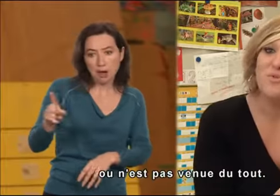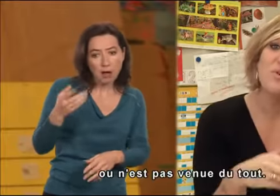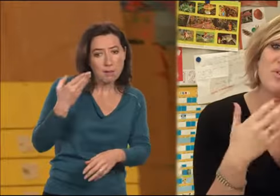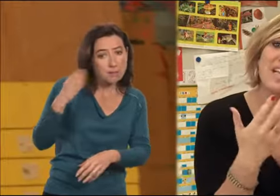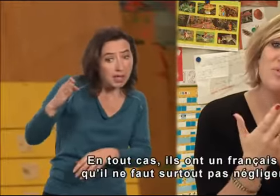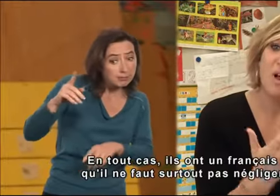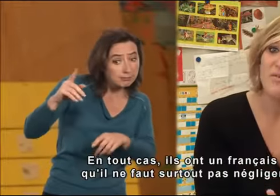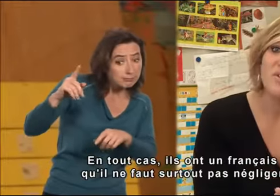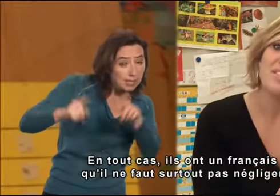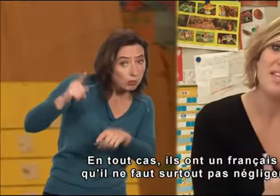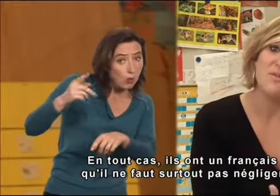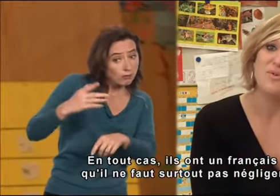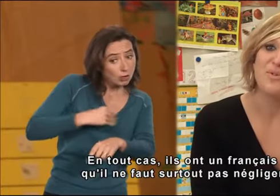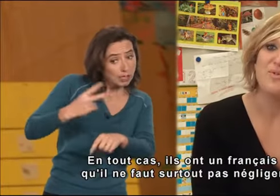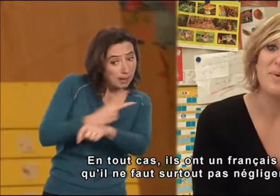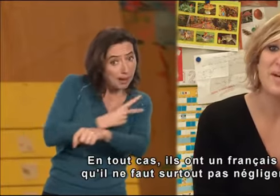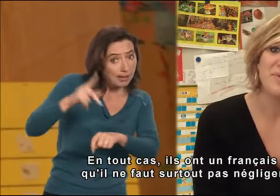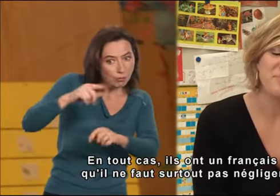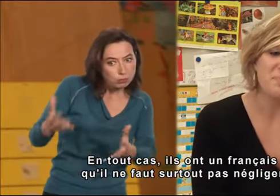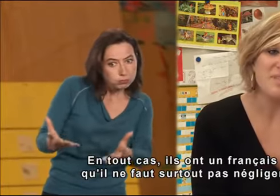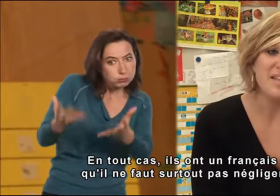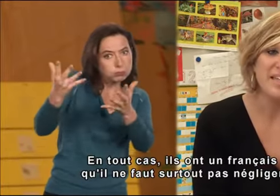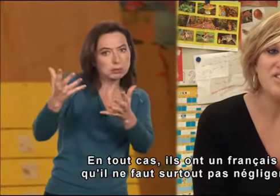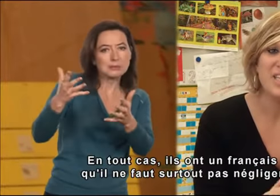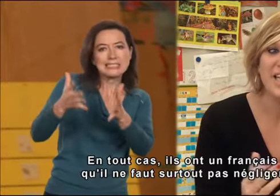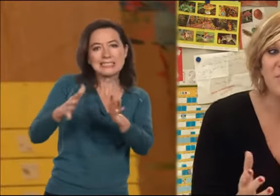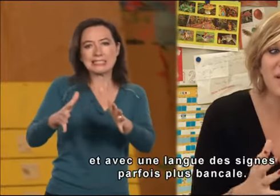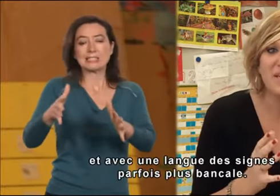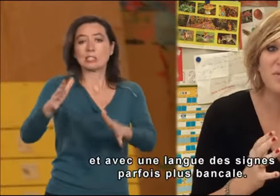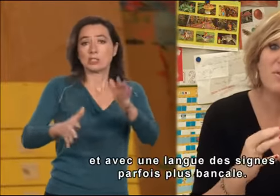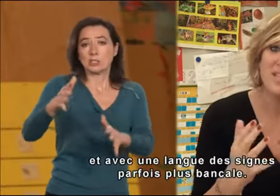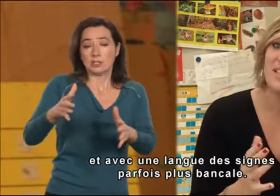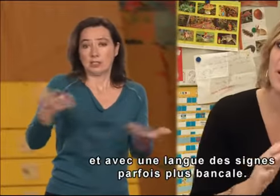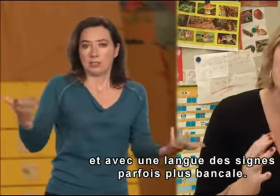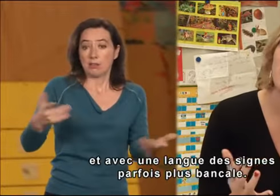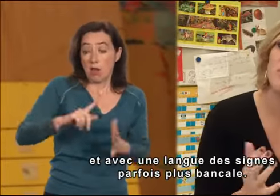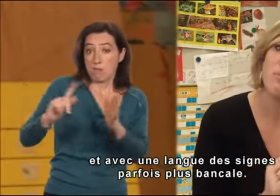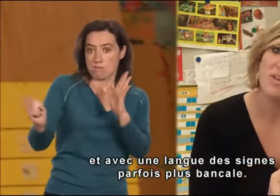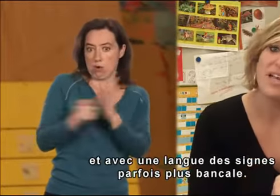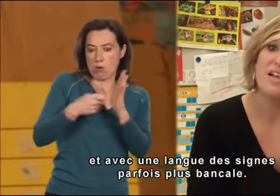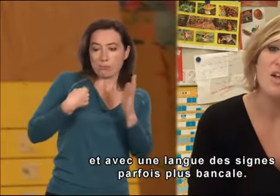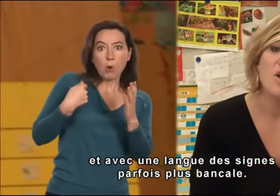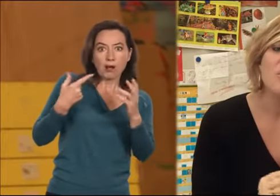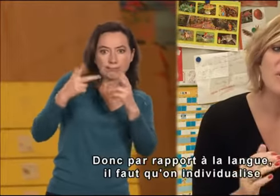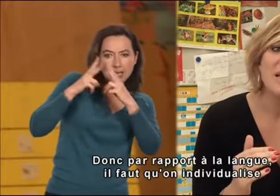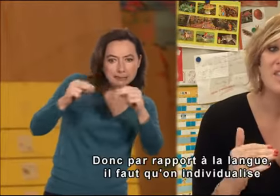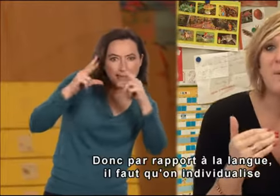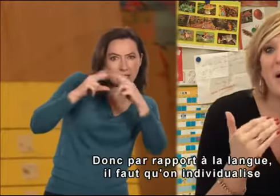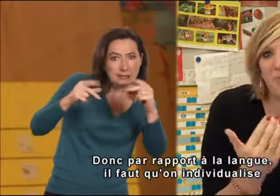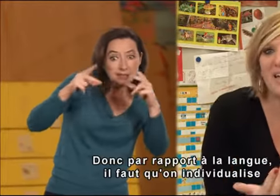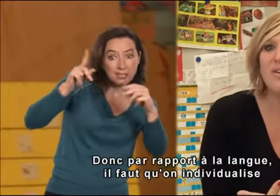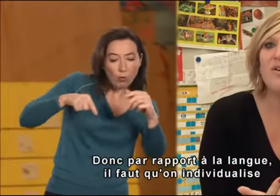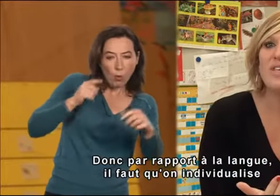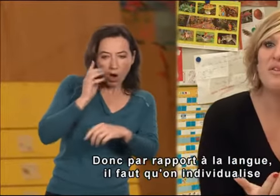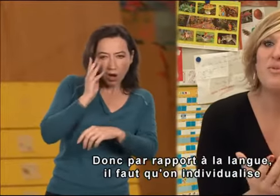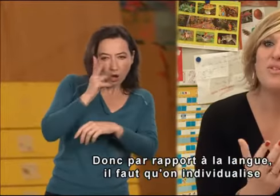du tout. En tout cas, ils ont un français qu'il ne faut surtout pas négligé, et donc avec une langue des signes qui est parfois un peu plus bancale. Donc déjà par rapport